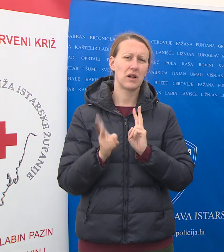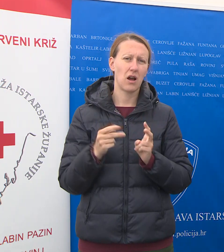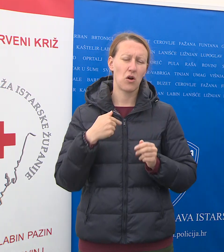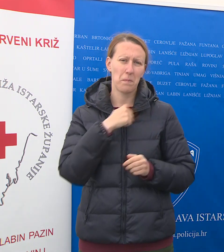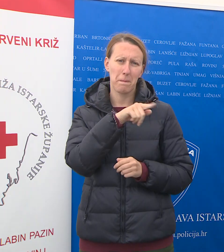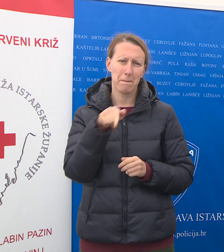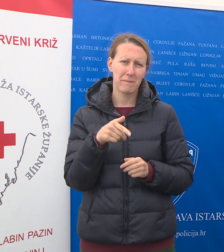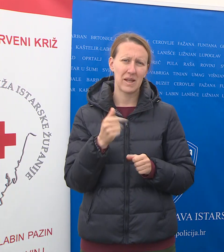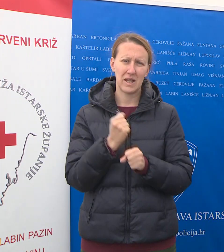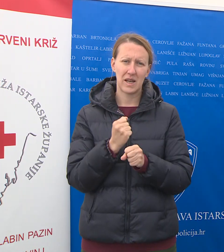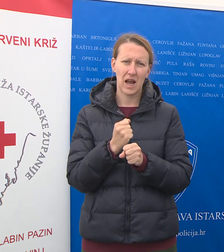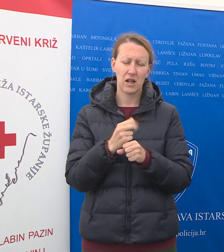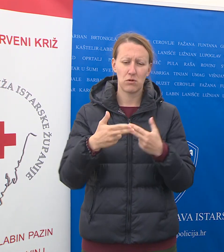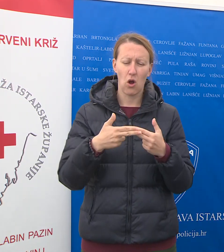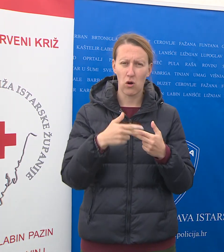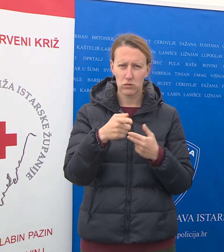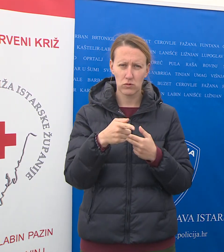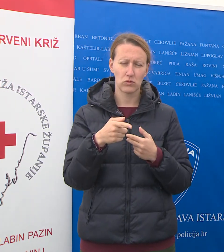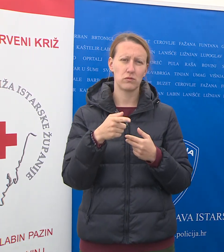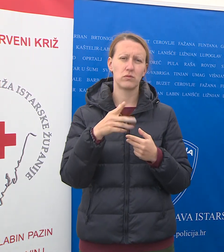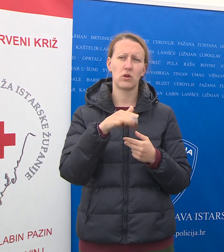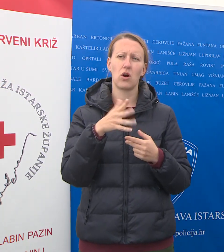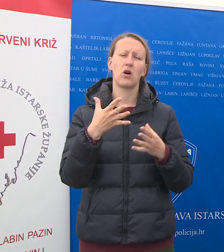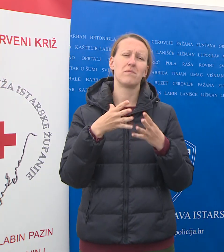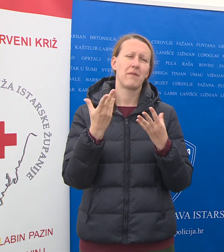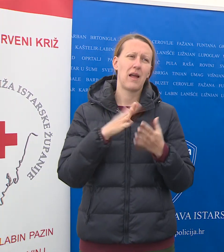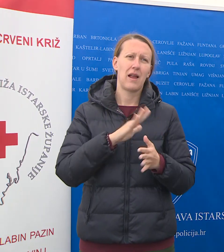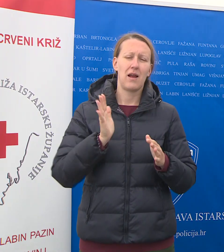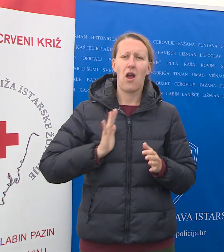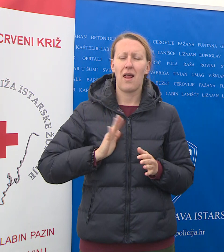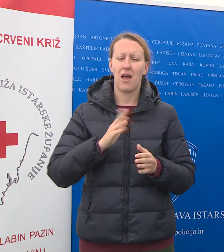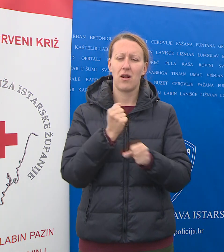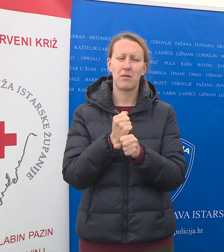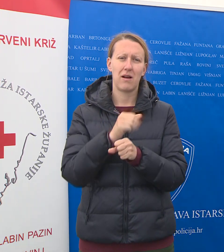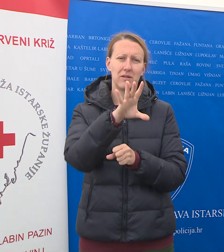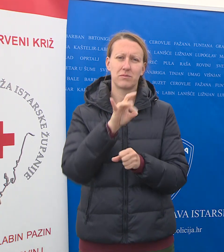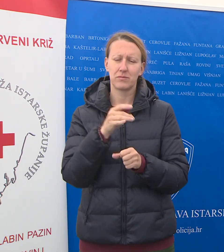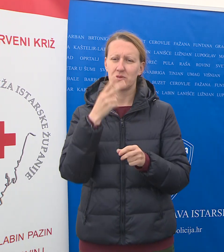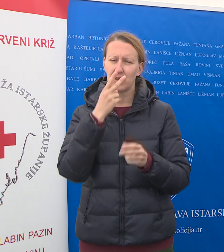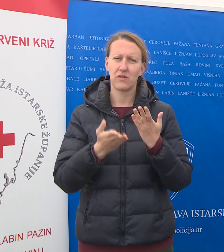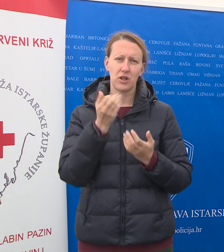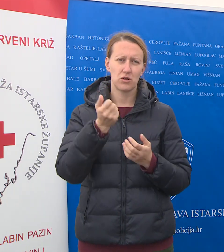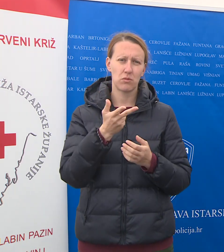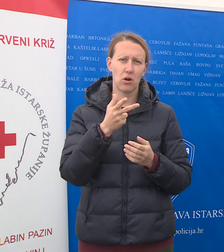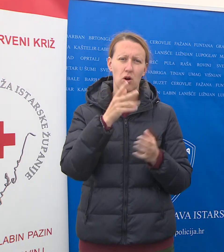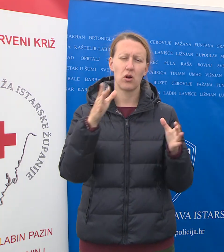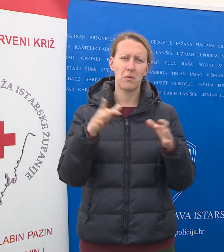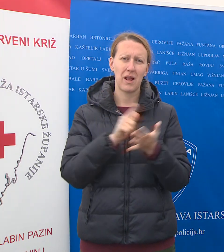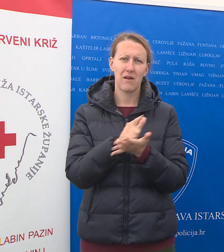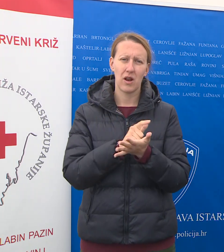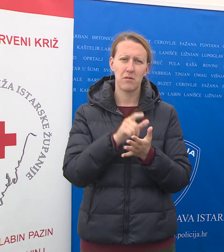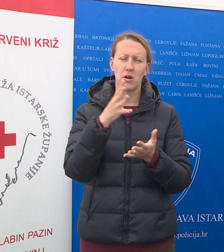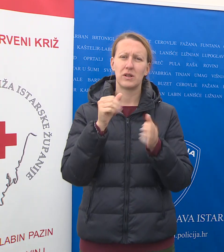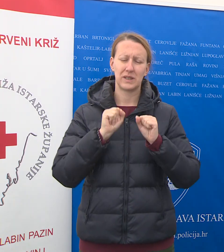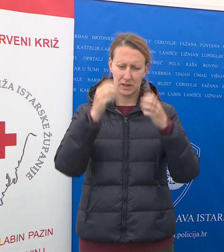je dostupno, odnosno elegantno, da tako kažem, zaobaviti i veći broj uzoraka u manjem vremenu